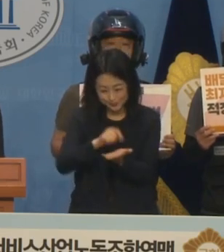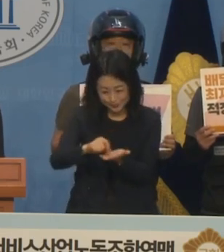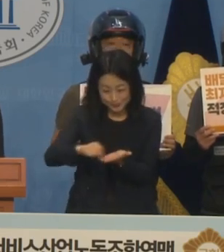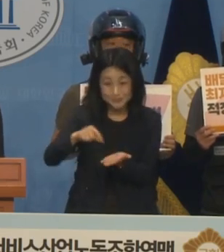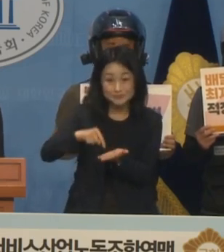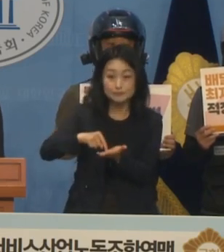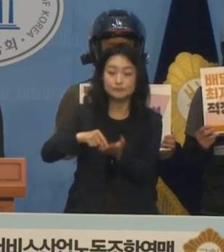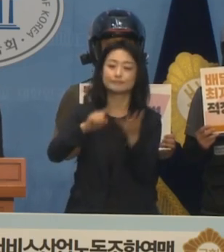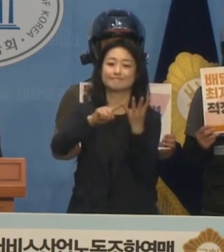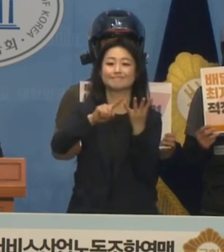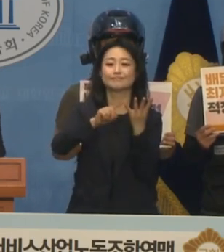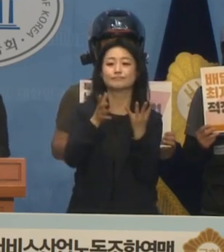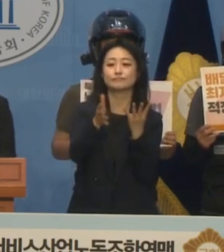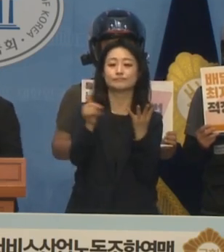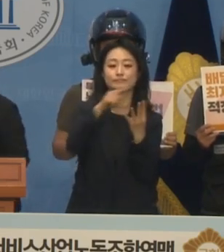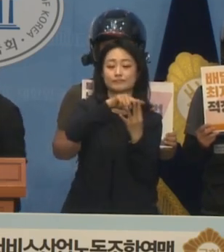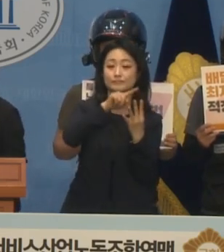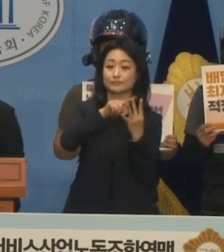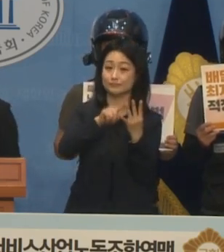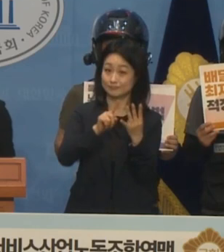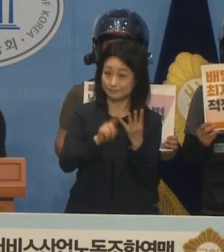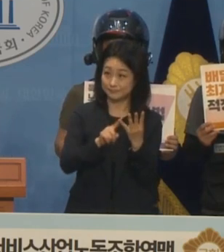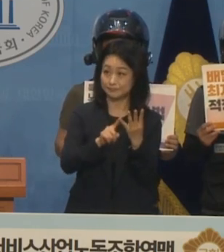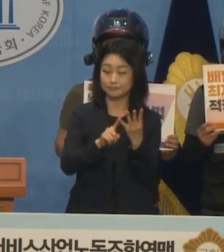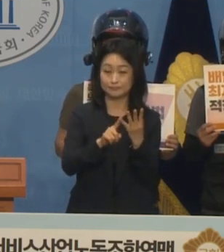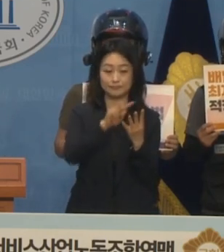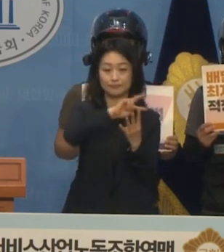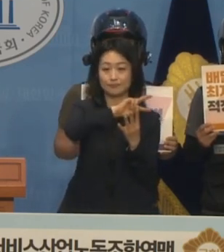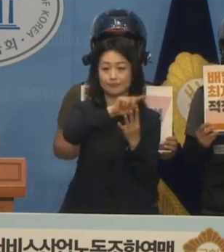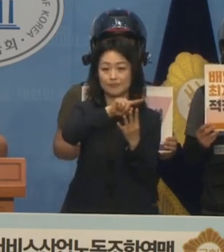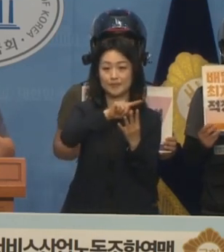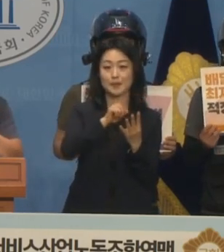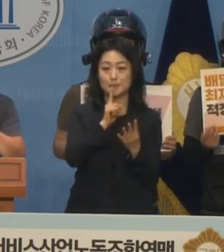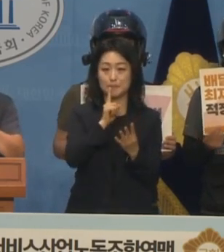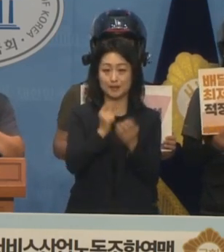위원장님, 임창도 가전통신 서비스 노조 부위원장님,